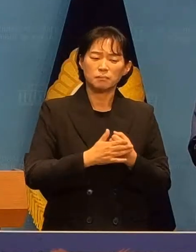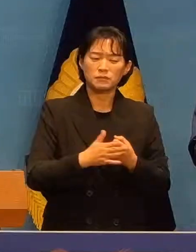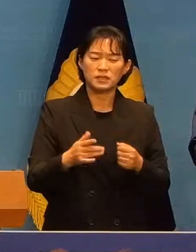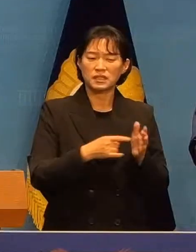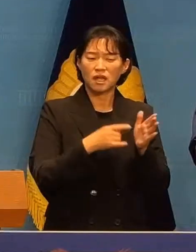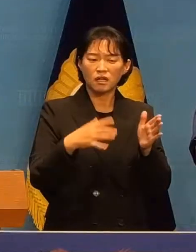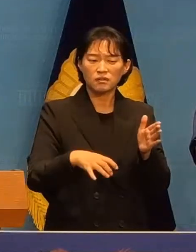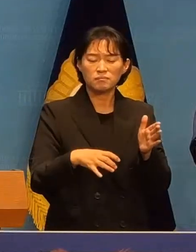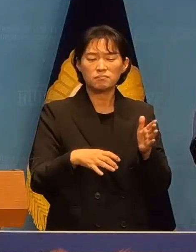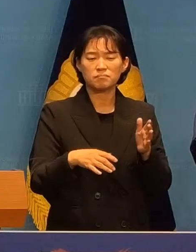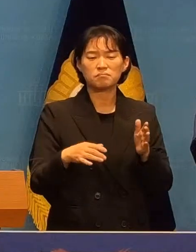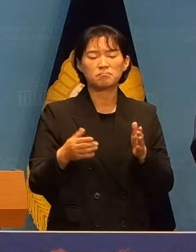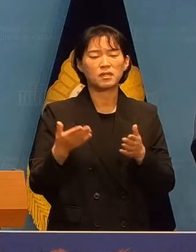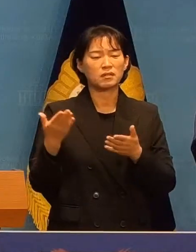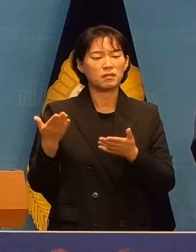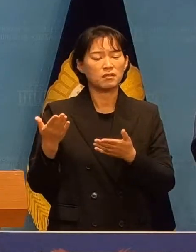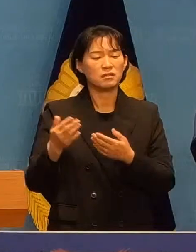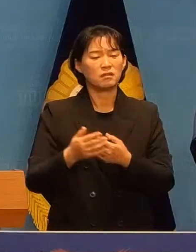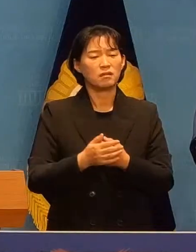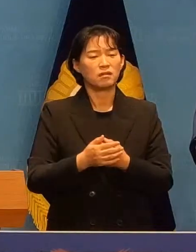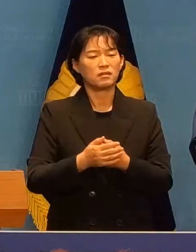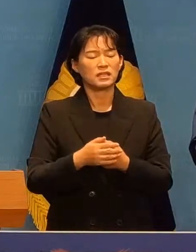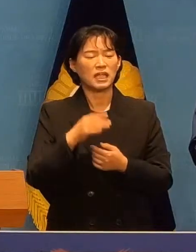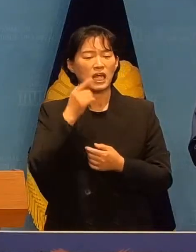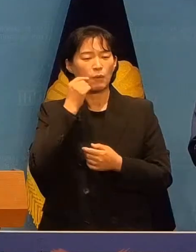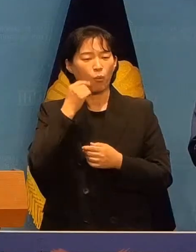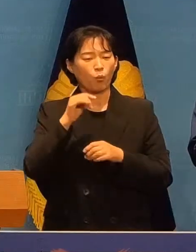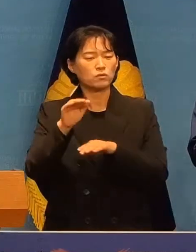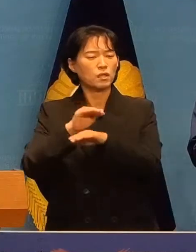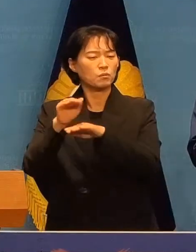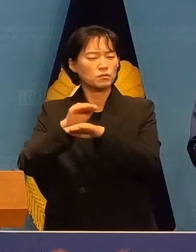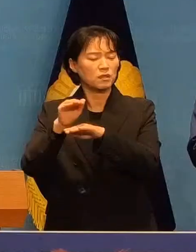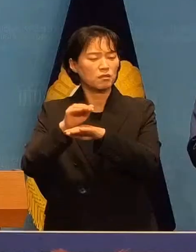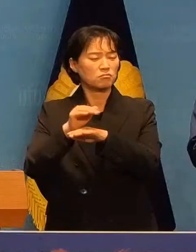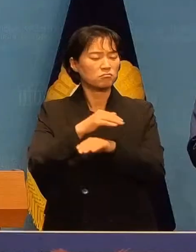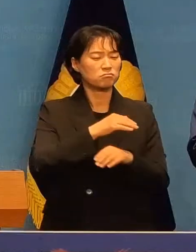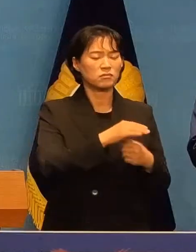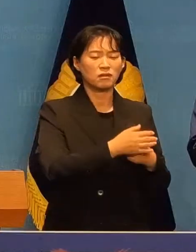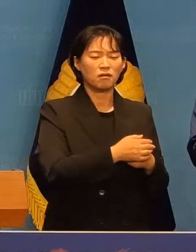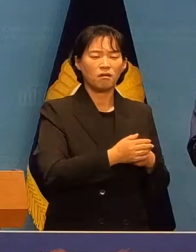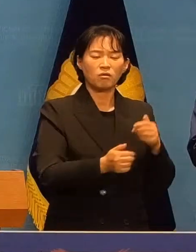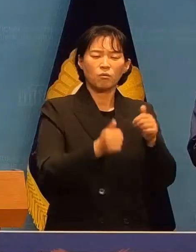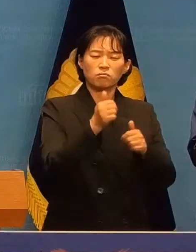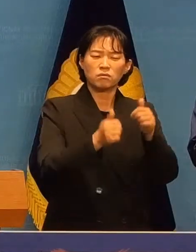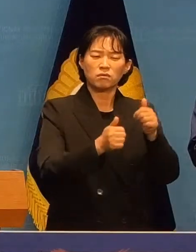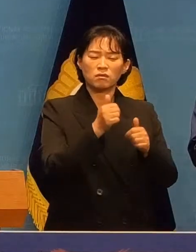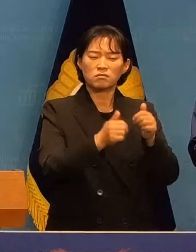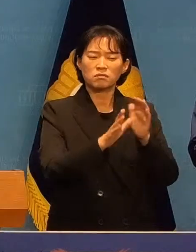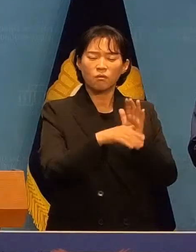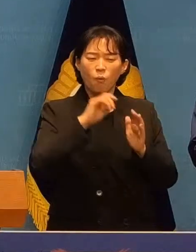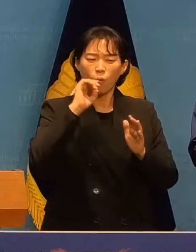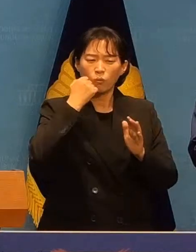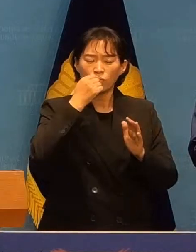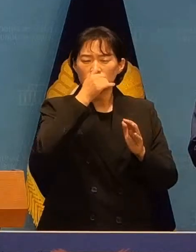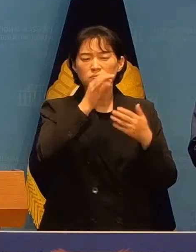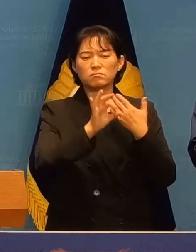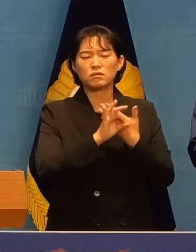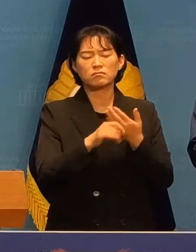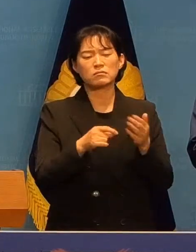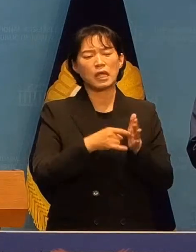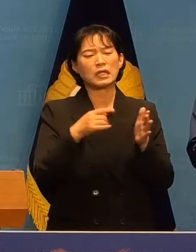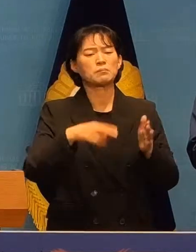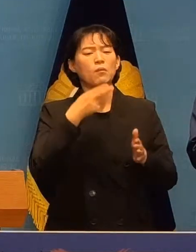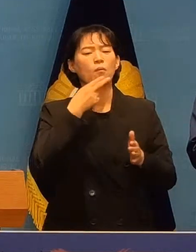관세를 받는 미국의 도요타 자동차와 경쟁에서 어려움이 생기면 그때는 관세가